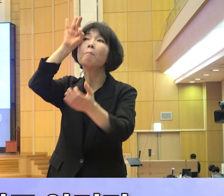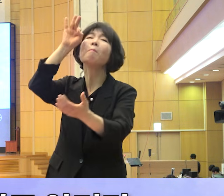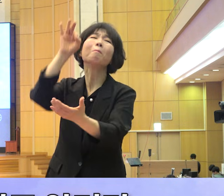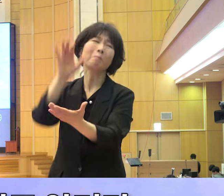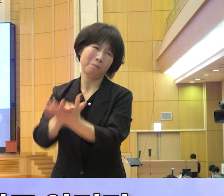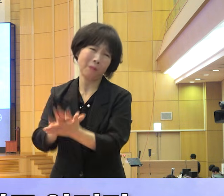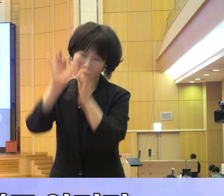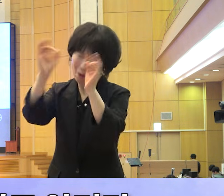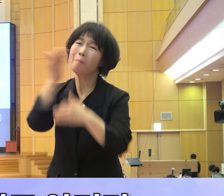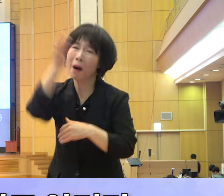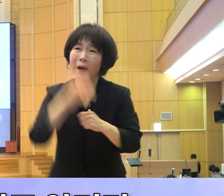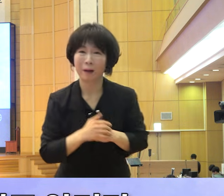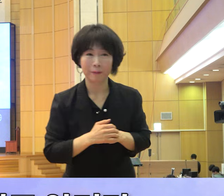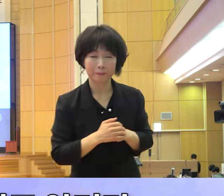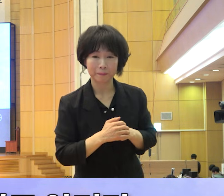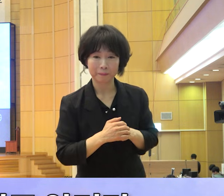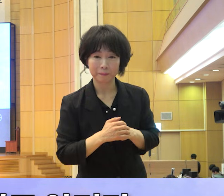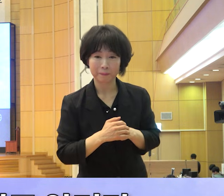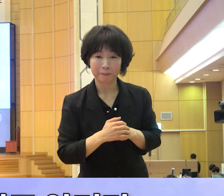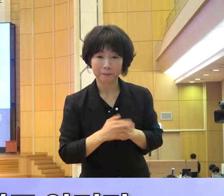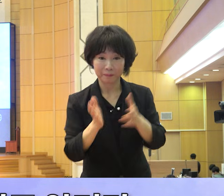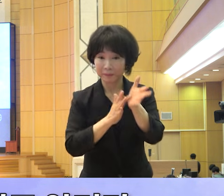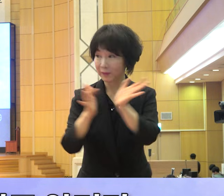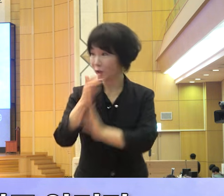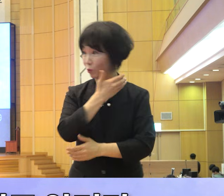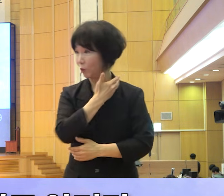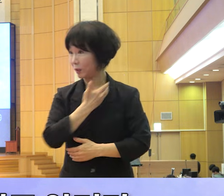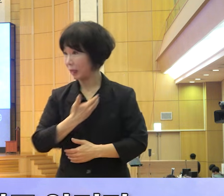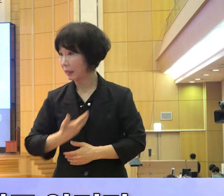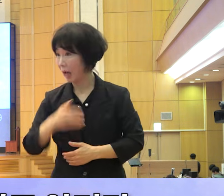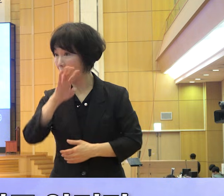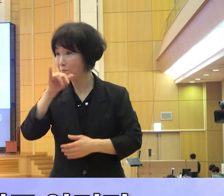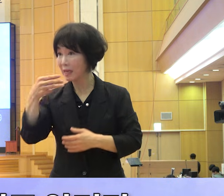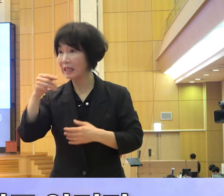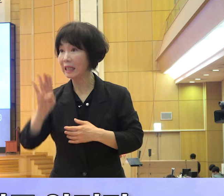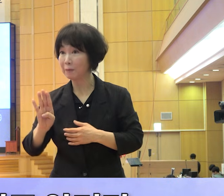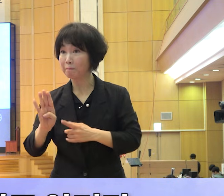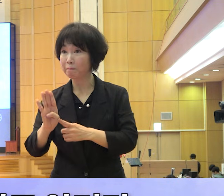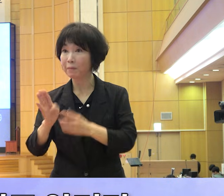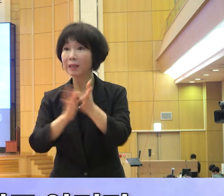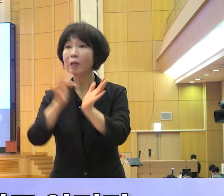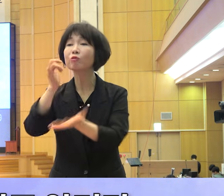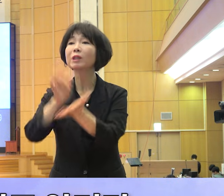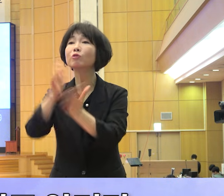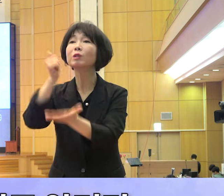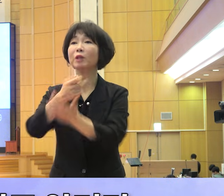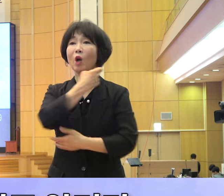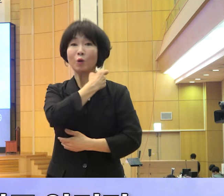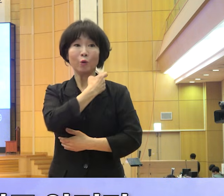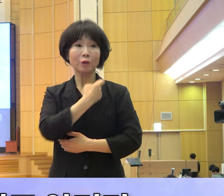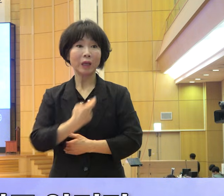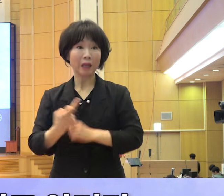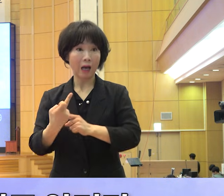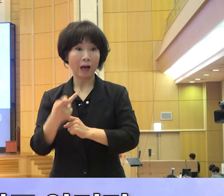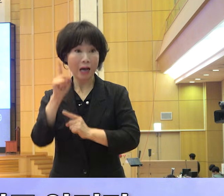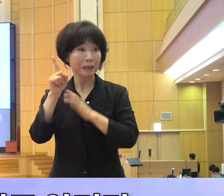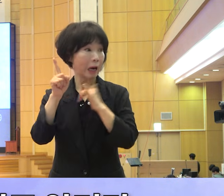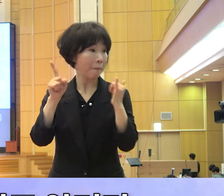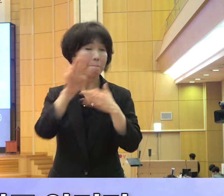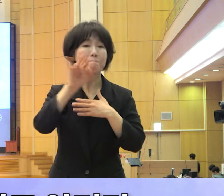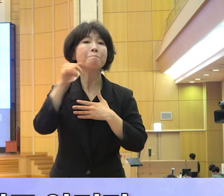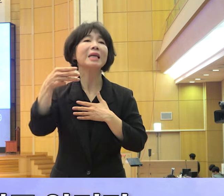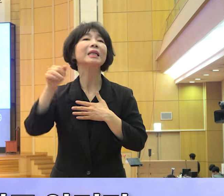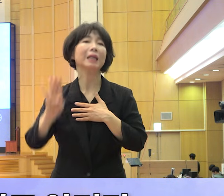보았느니라. 빌립이 이르되, 여기서 말하는 빌립은 예수님의 12 제자 중에